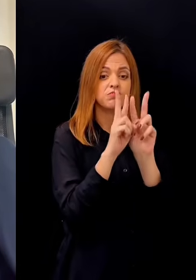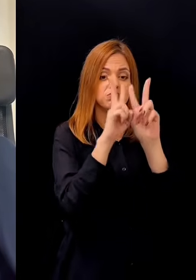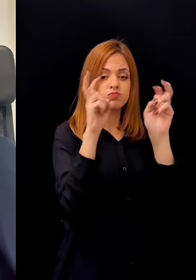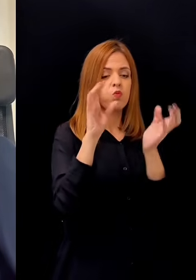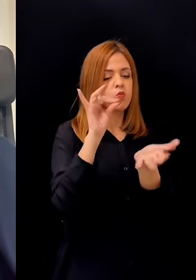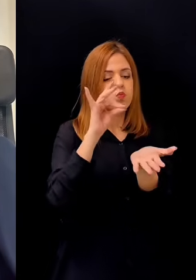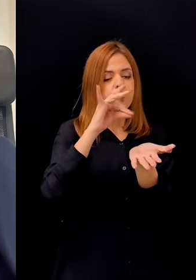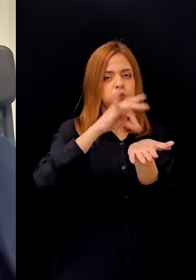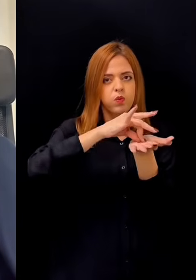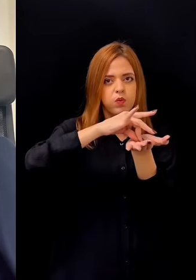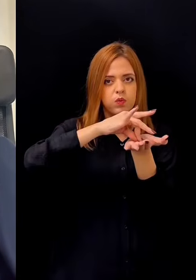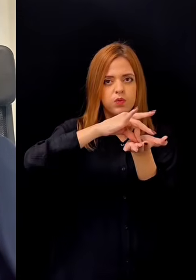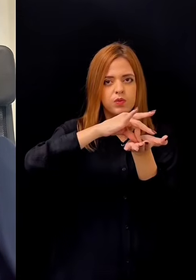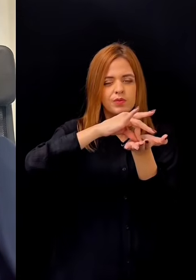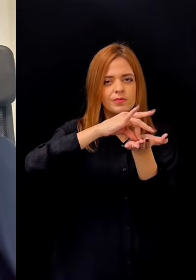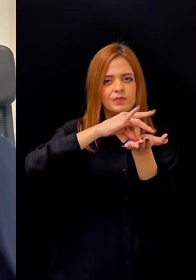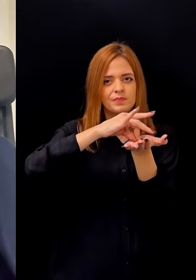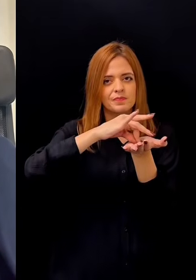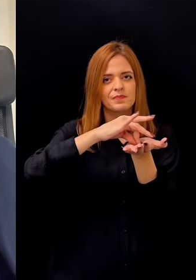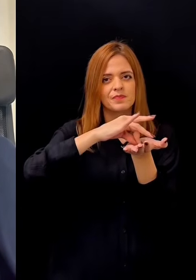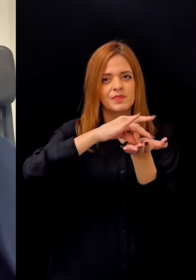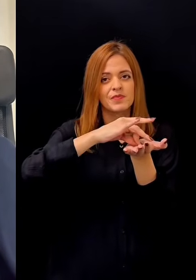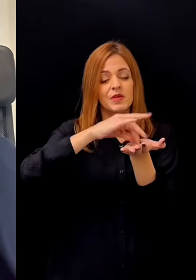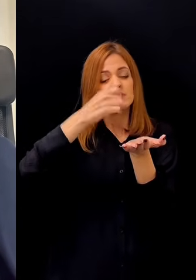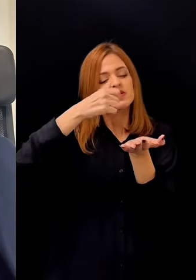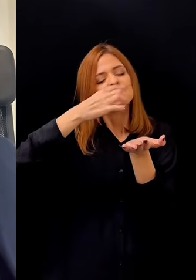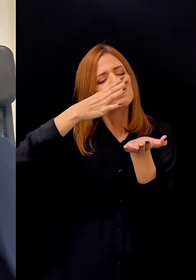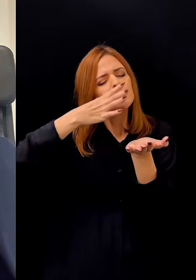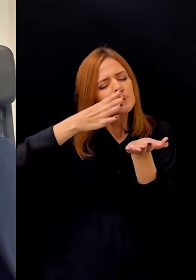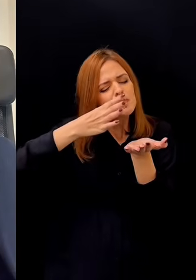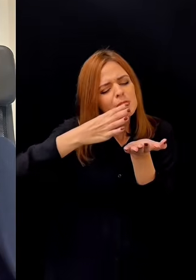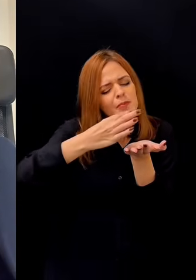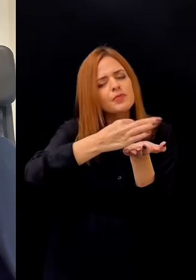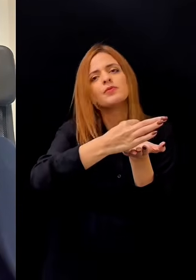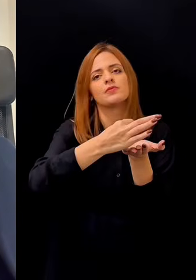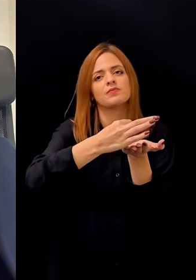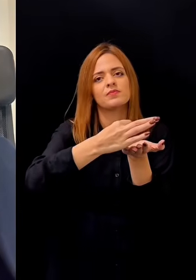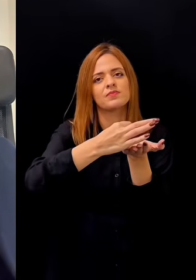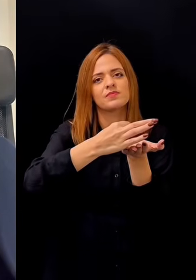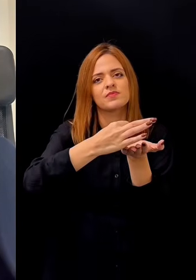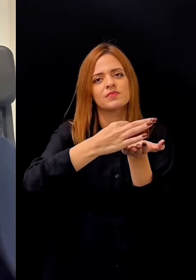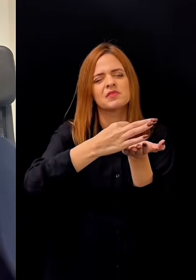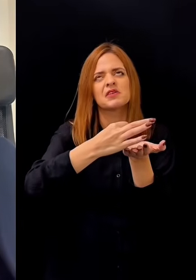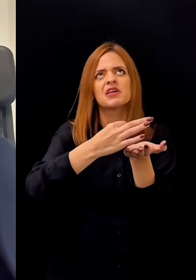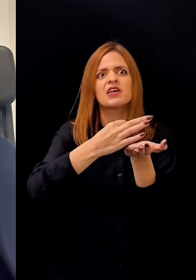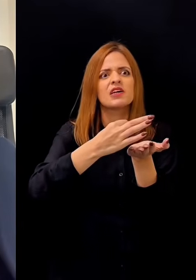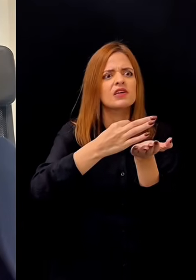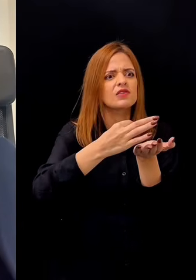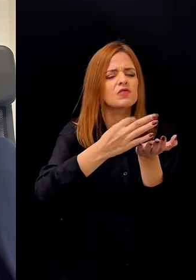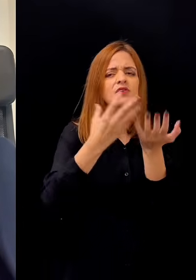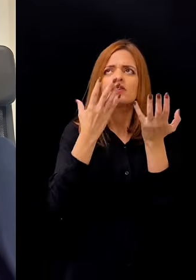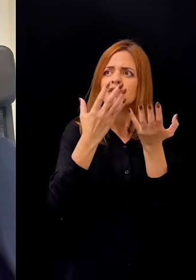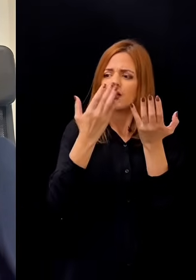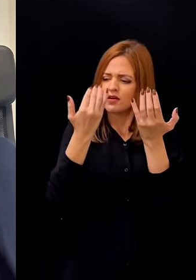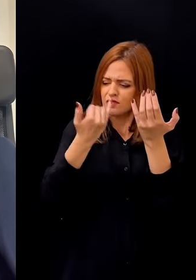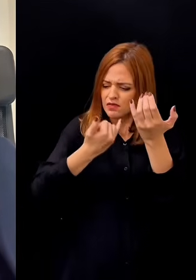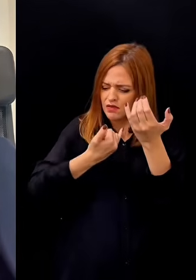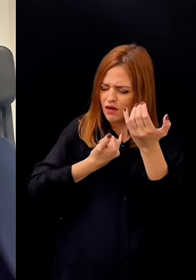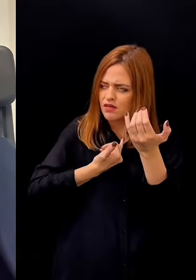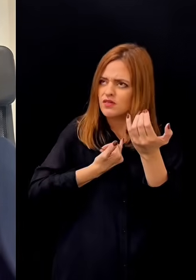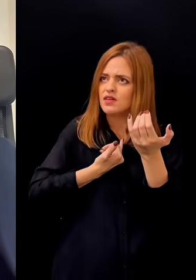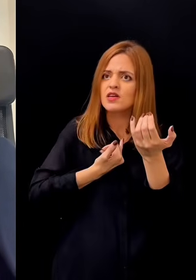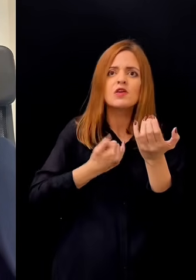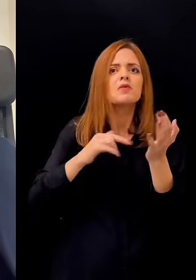gente tinha que ter toda a atenção. O que o Senhor quer falar com isso? O